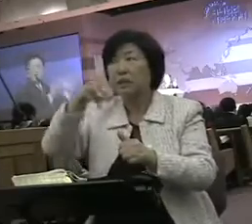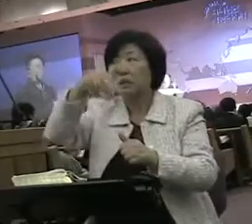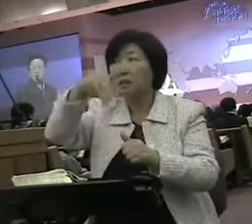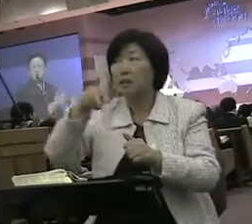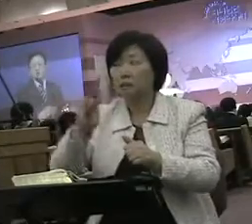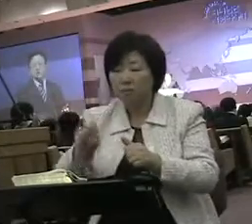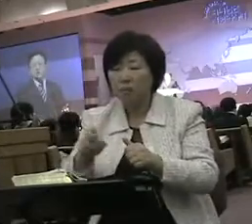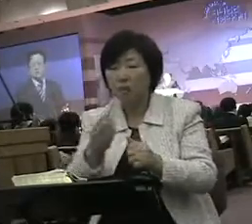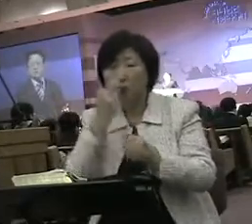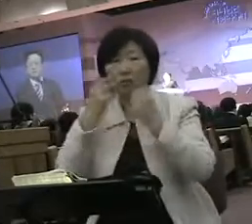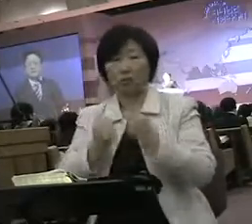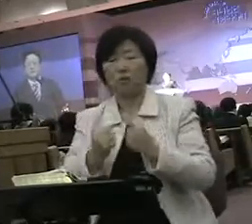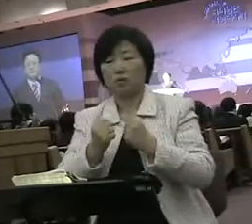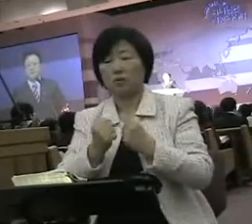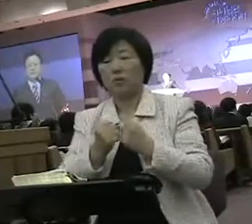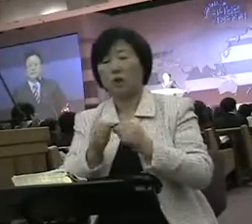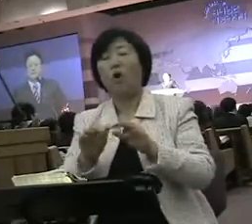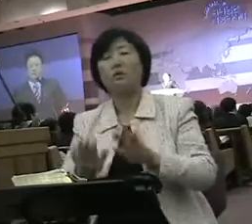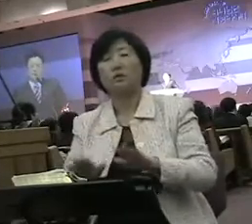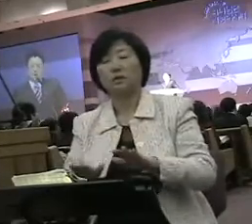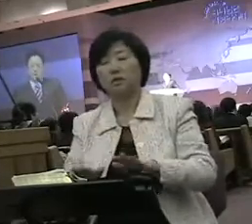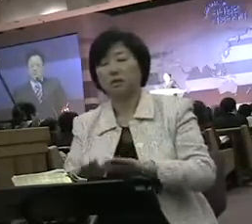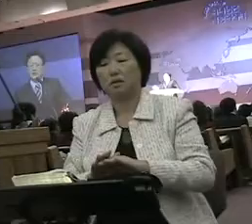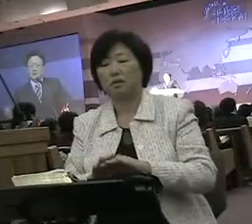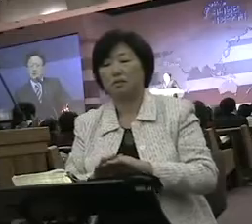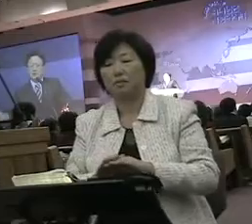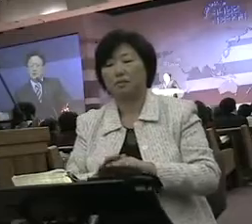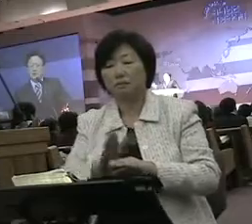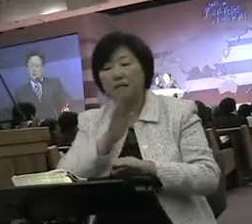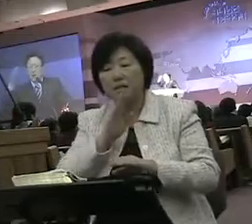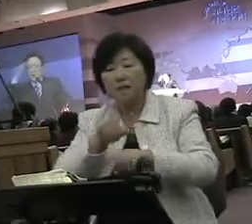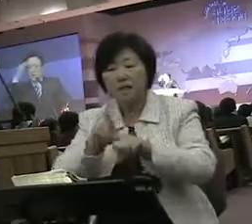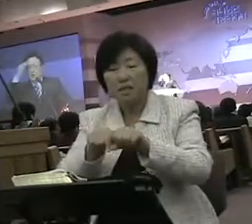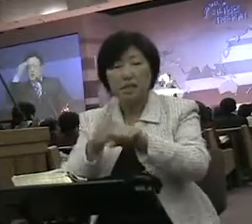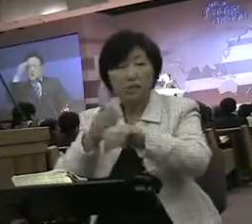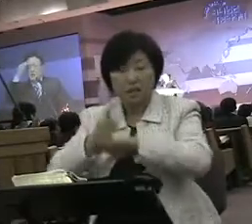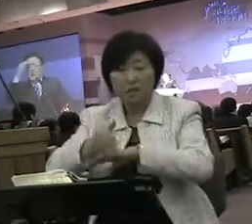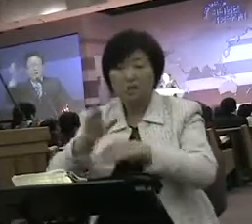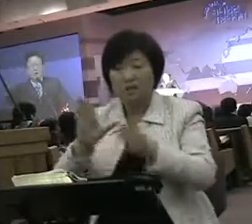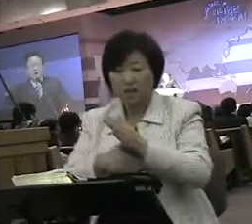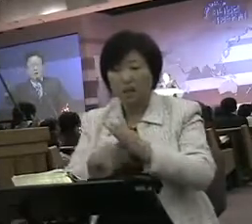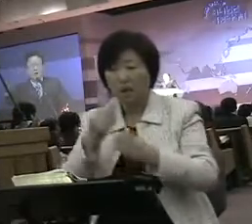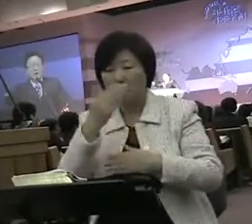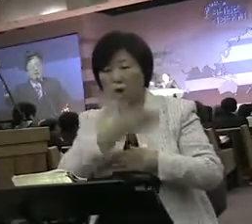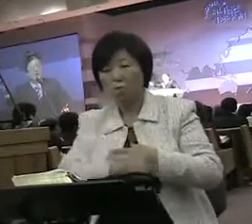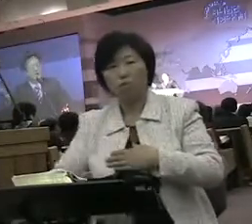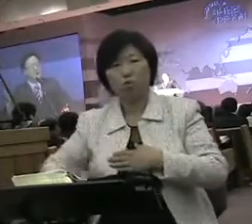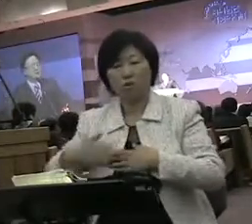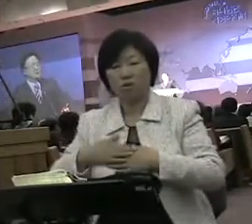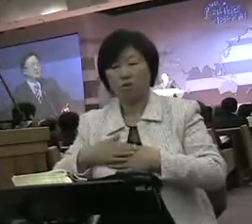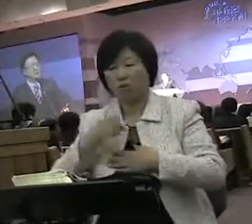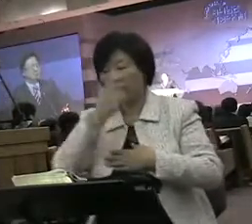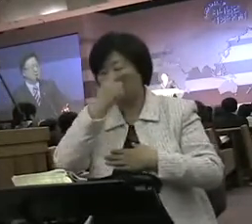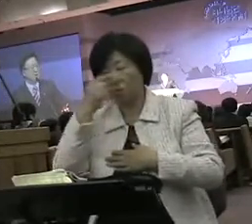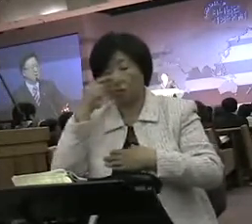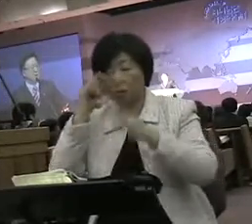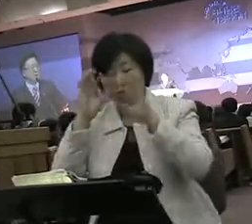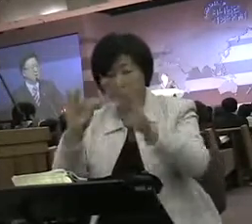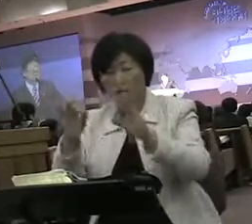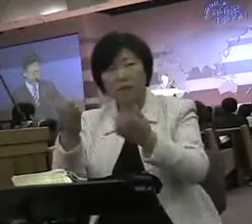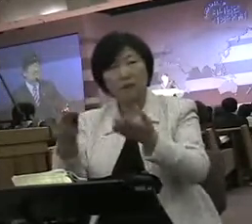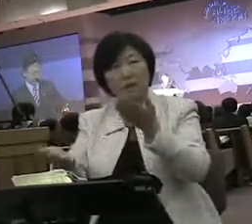존재하는 현실이요, 반드시 시간이 지났을 때 육신의 눈에 보인다는 그